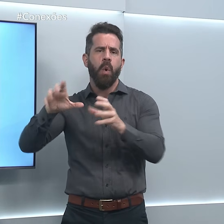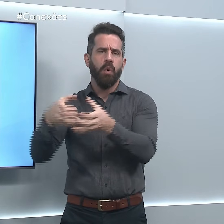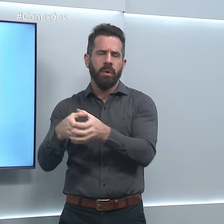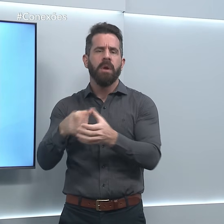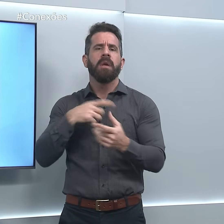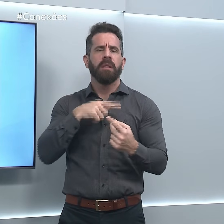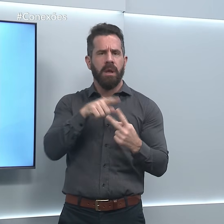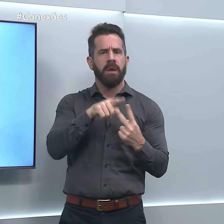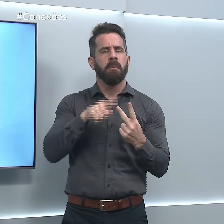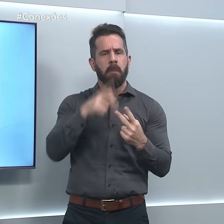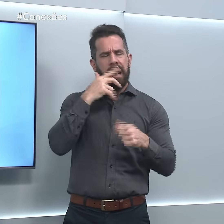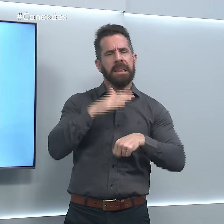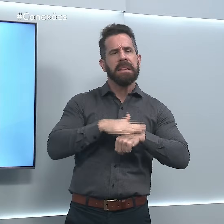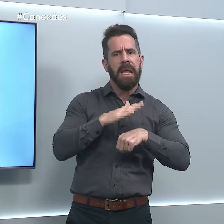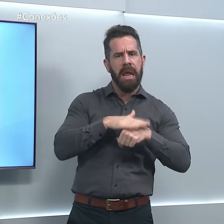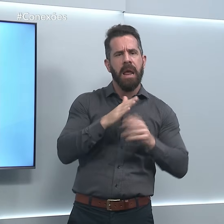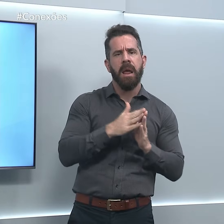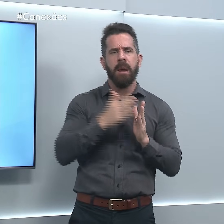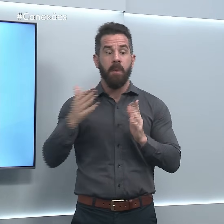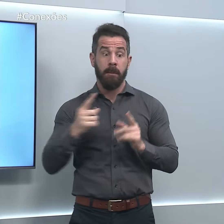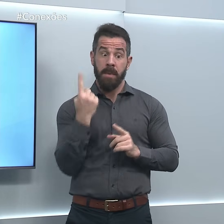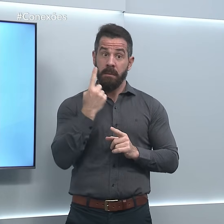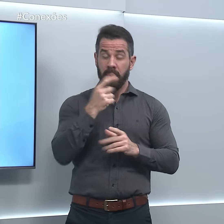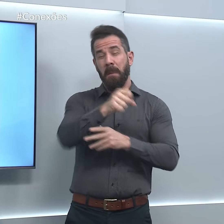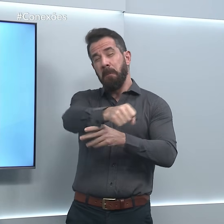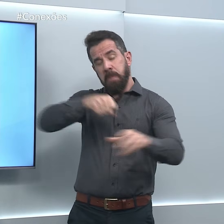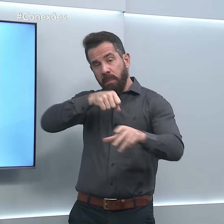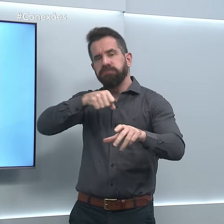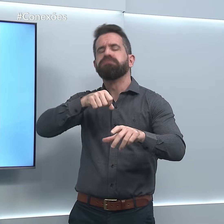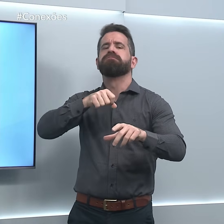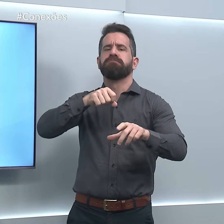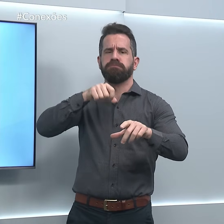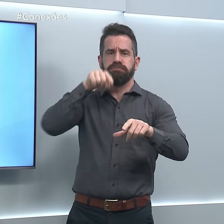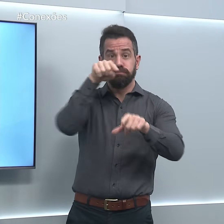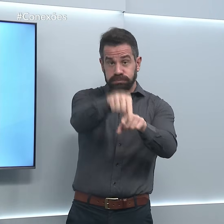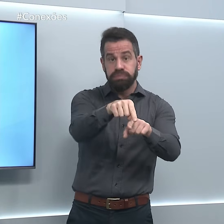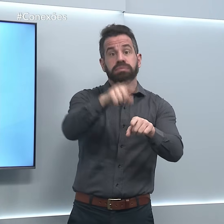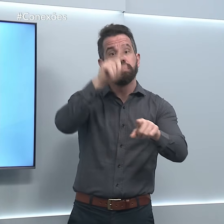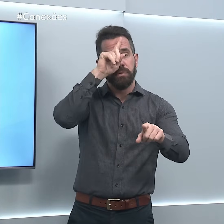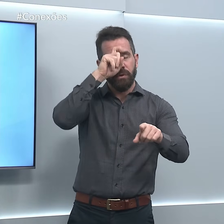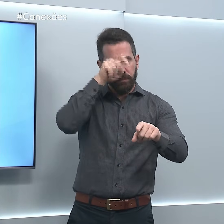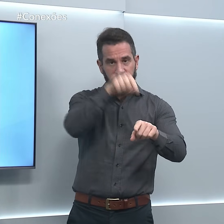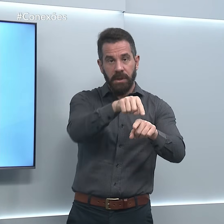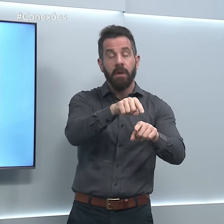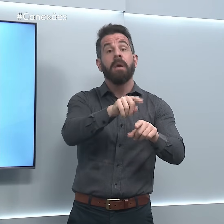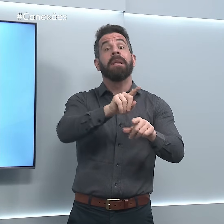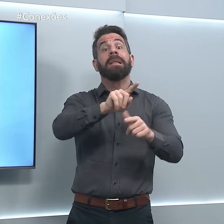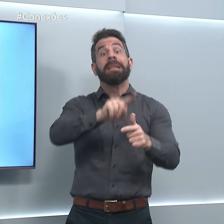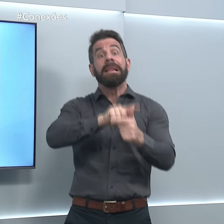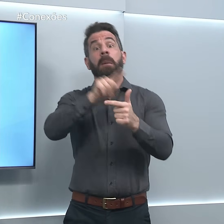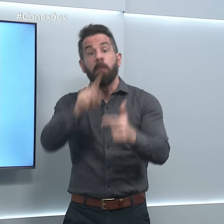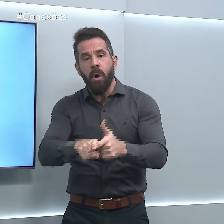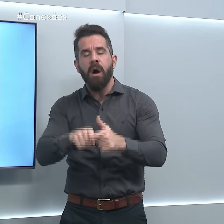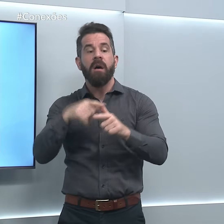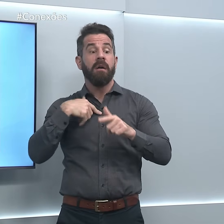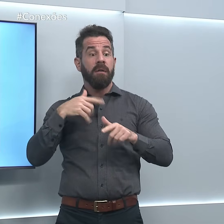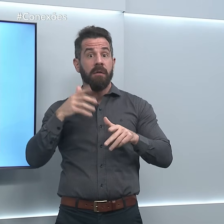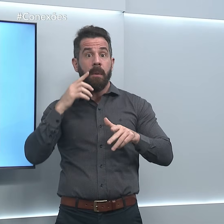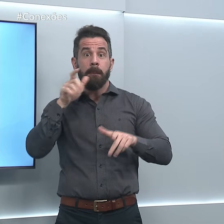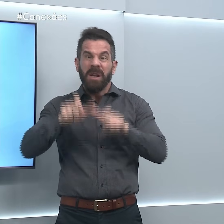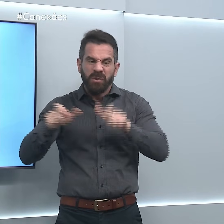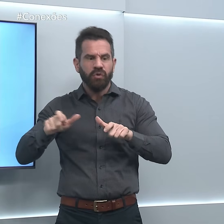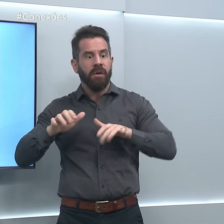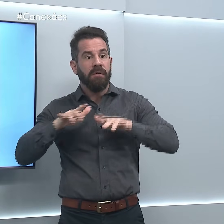entre os 2 mísseis. O segundo ataque teria ocorrido depois que equipes de resgate, jornalistas e